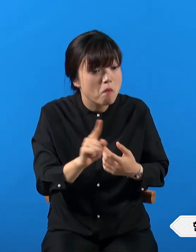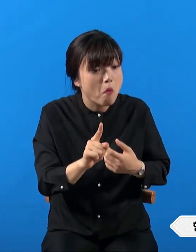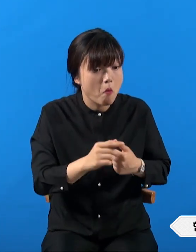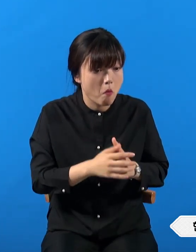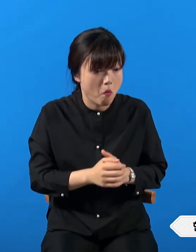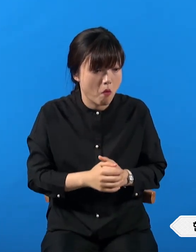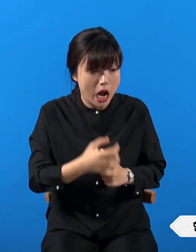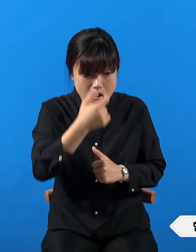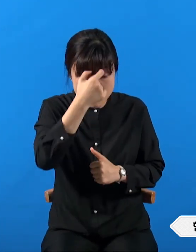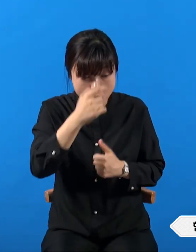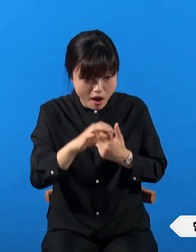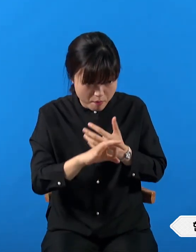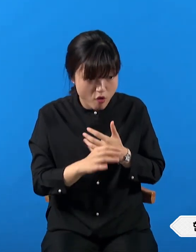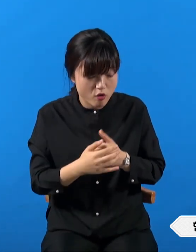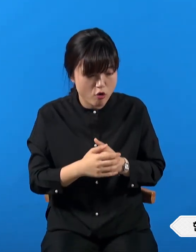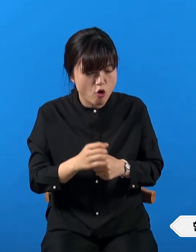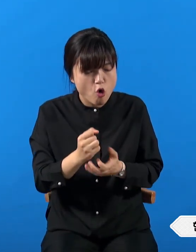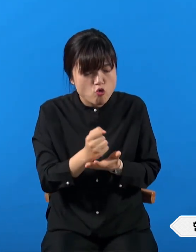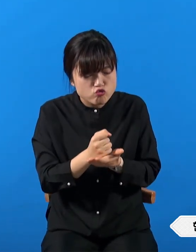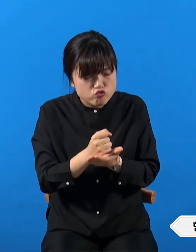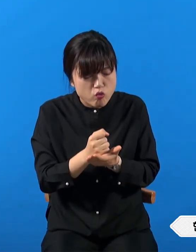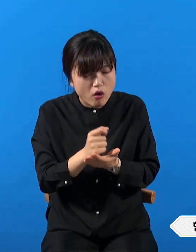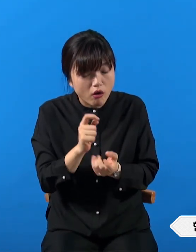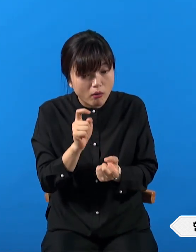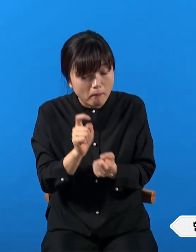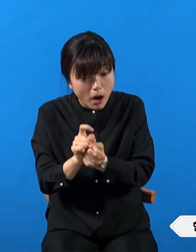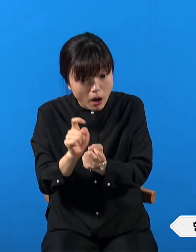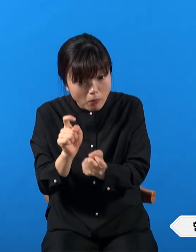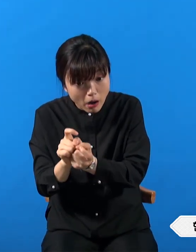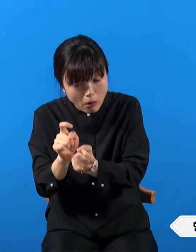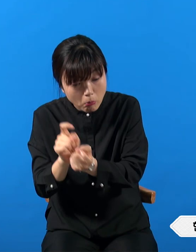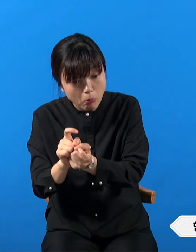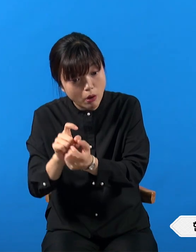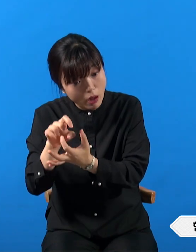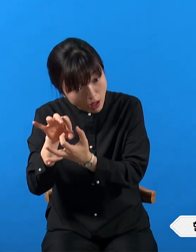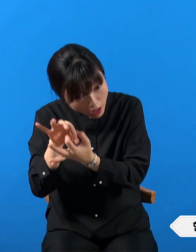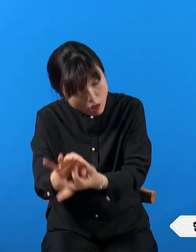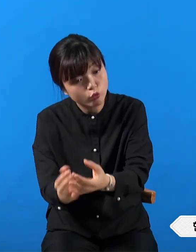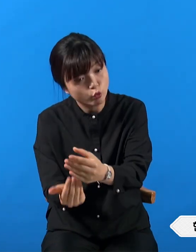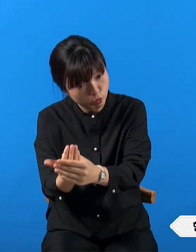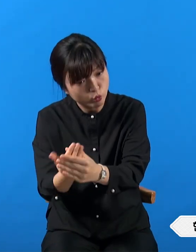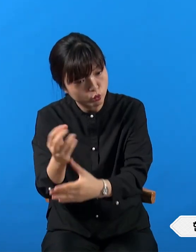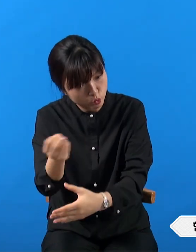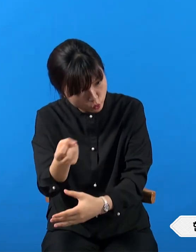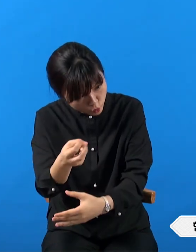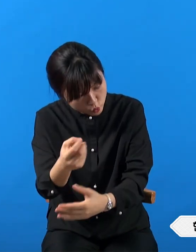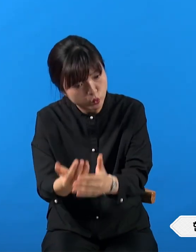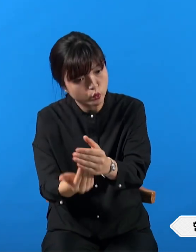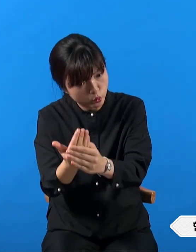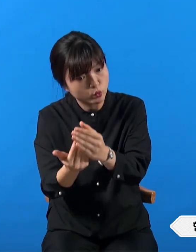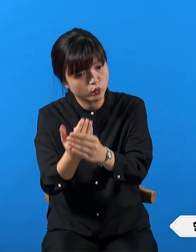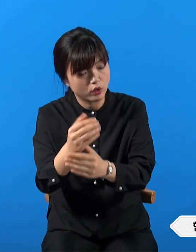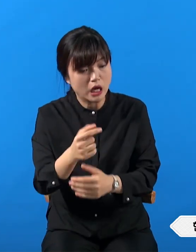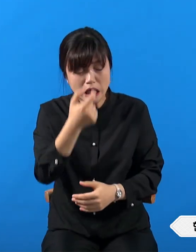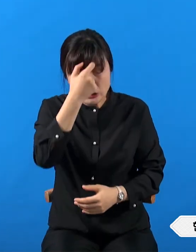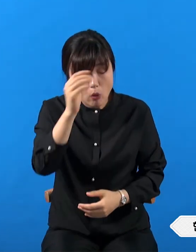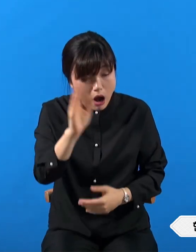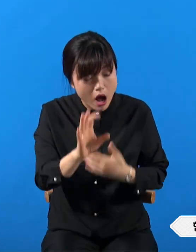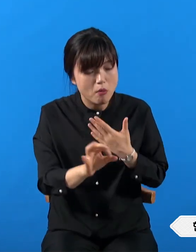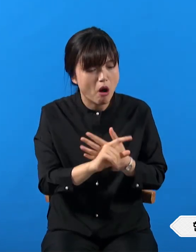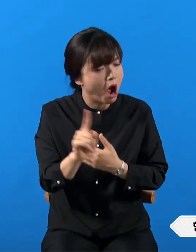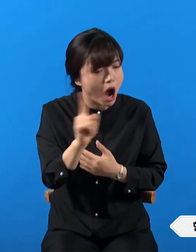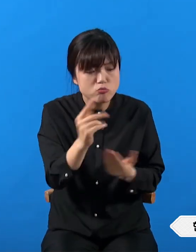것은 기도하면 우연한 일들이 자꾸 일어난다는 것입니다. 기도하지 않으면 아무 일도